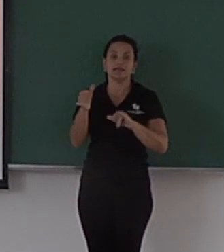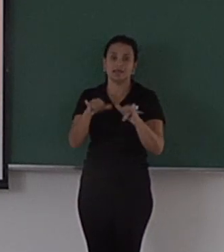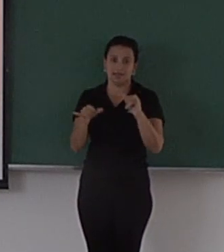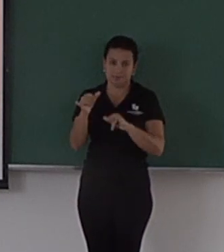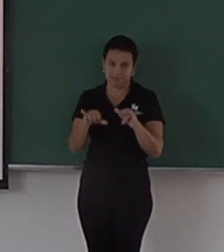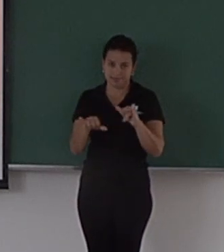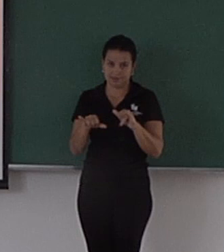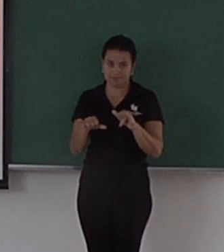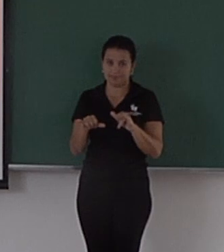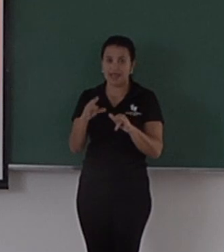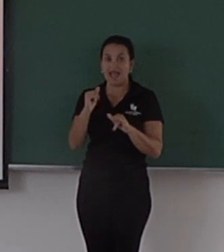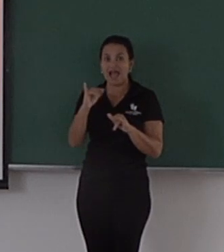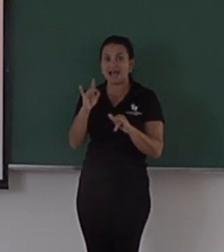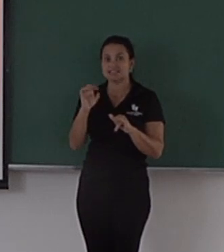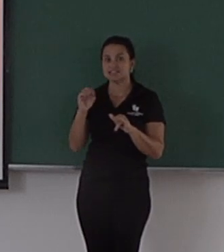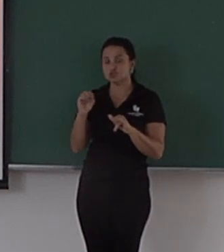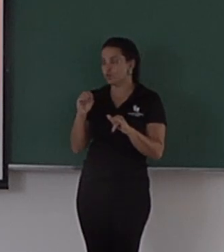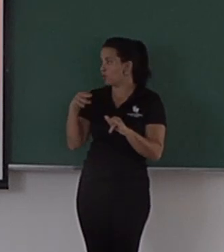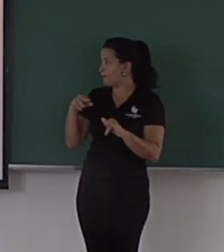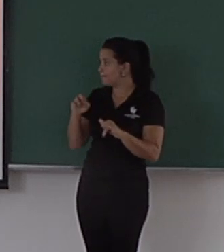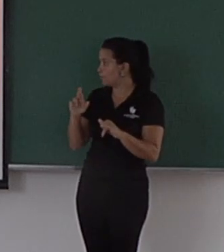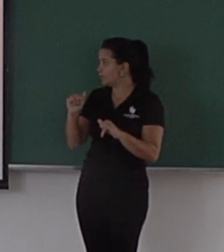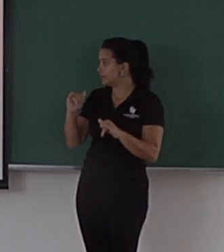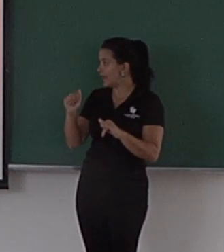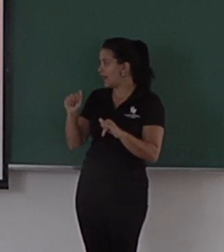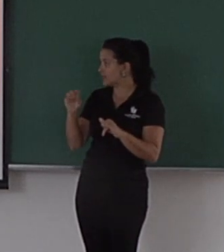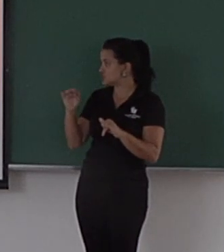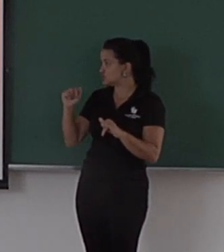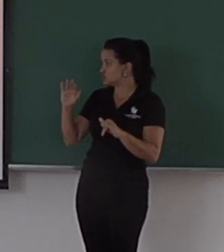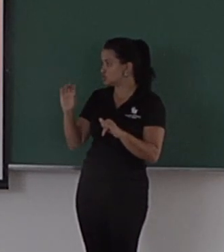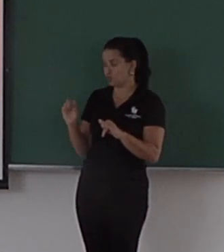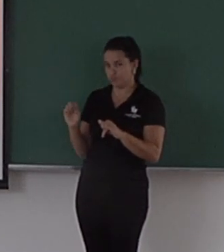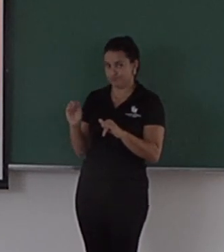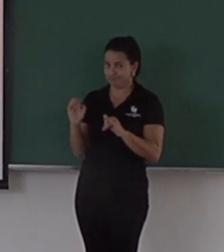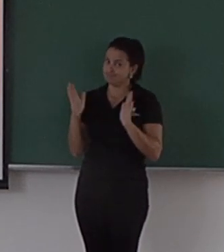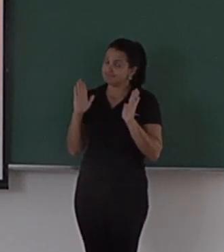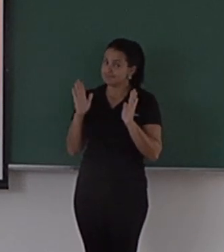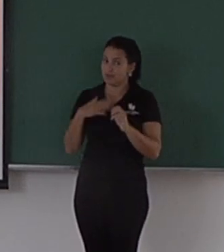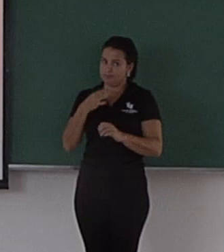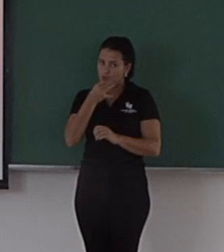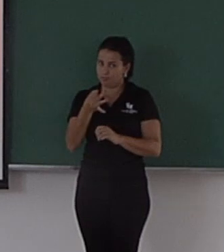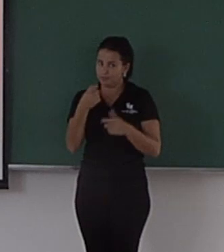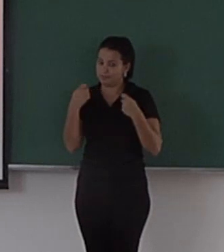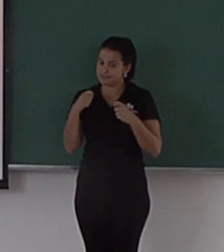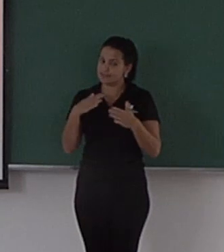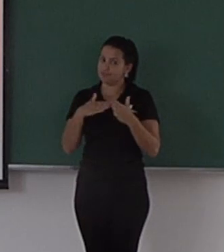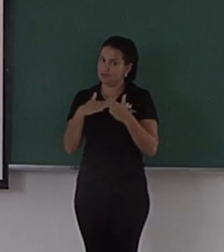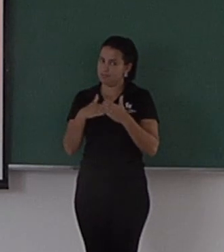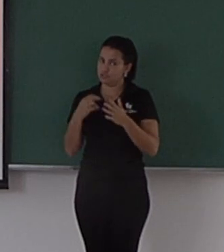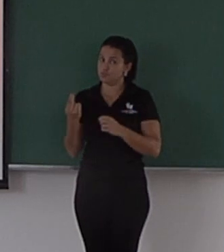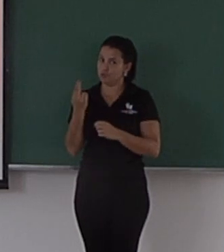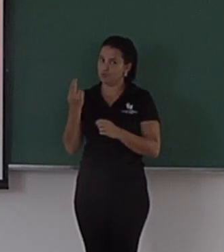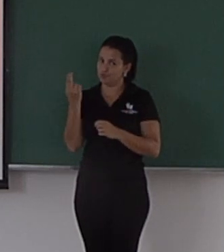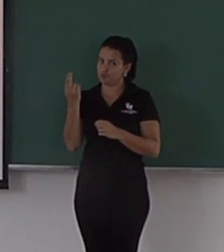muriático. Muita gente tem ácido muriático em casa, eu não sei ainda, acho que devia até assim, existir uma limitação para o uso dessa